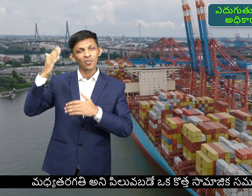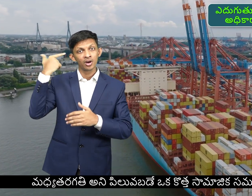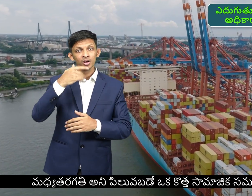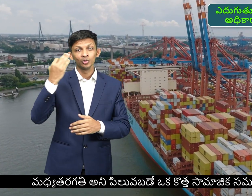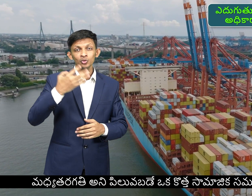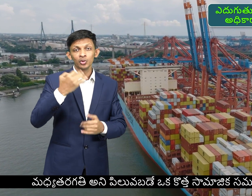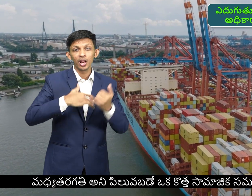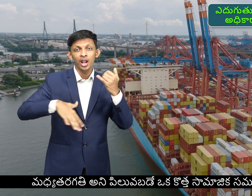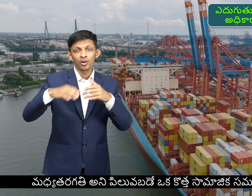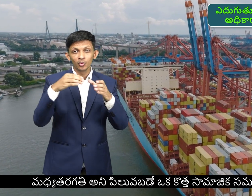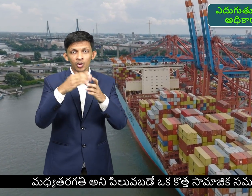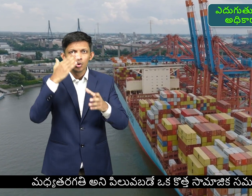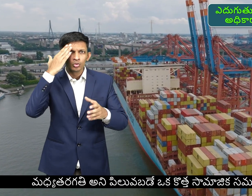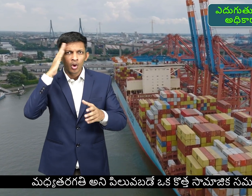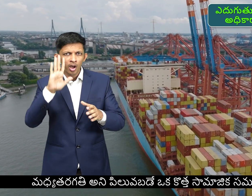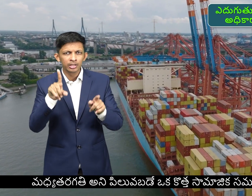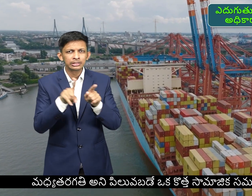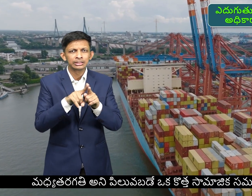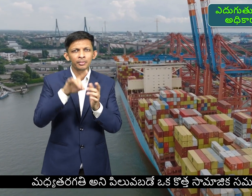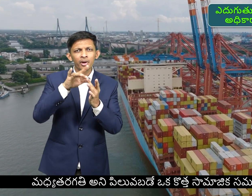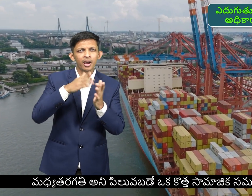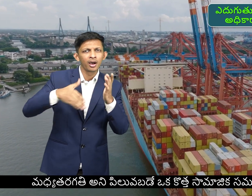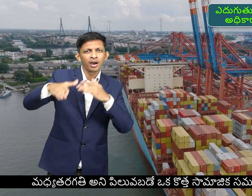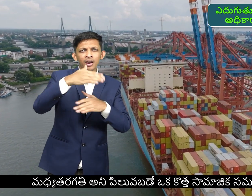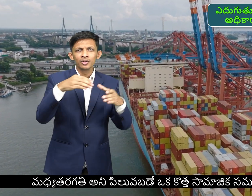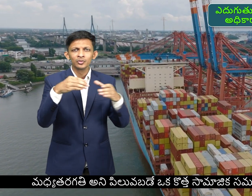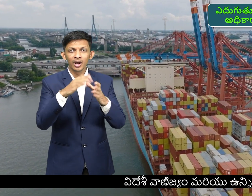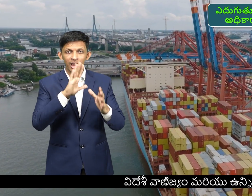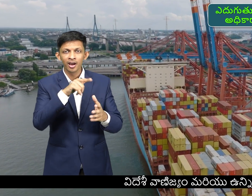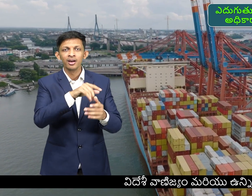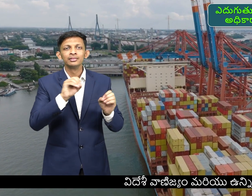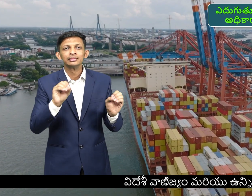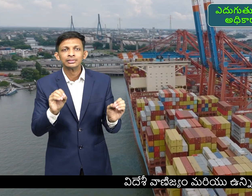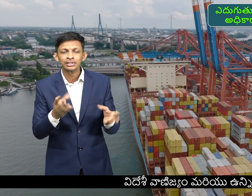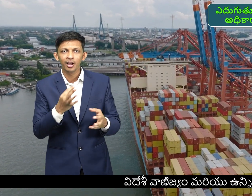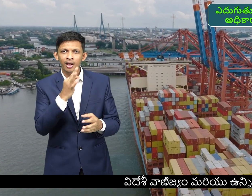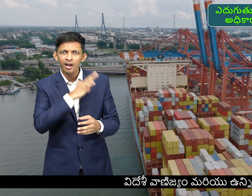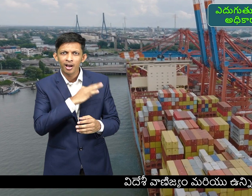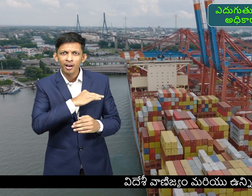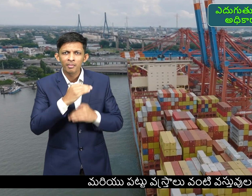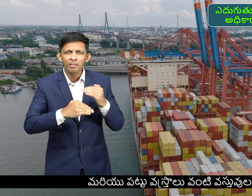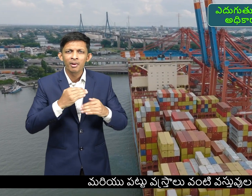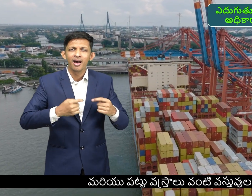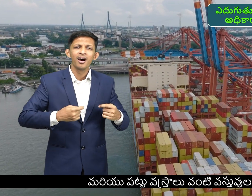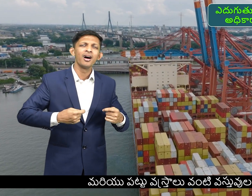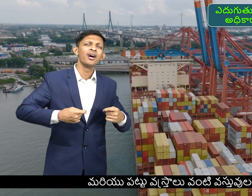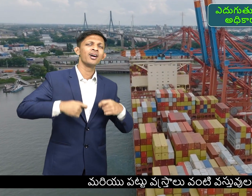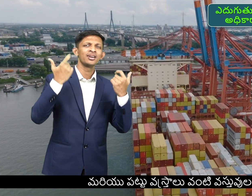మధ్యతరగతి అని పిలువబడే ఒక కొత్త సామాజిక సమూహం ఉద్భవించింది. విదేశీ వాణిజ్యం మరియు ఉన్ని మరియు పట్టు వస్త్రాలు